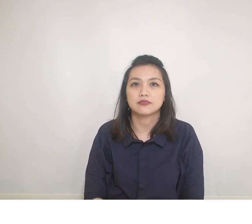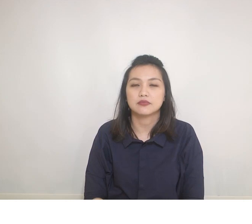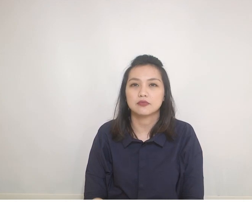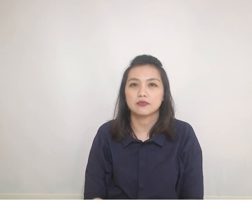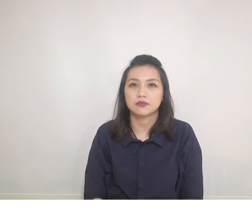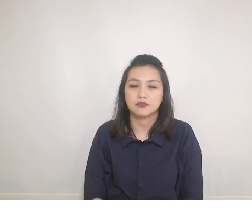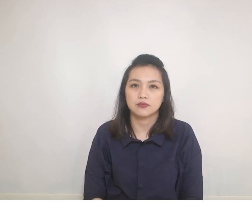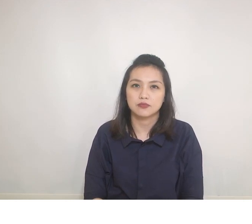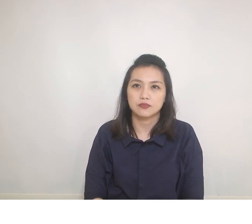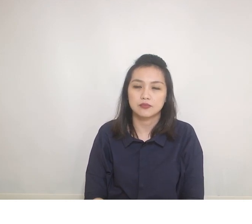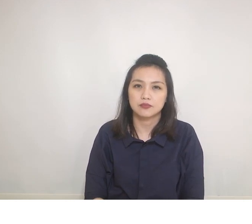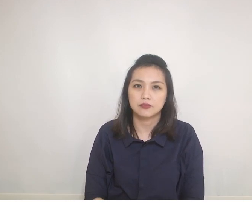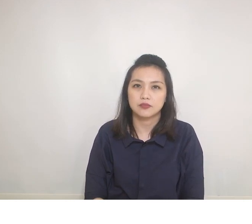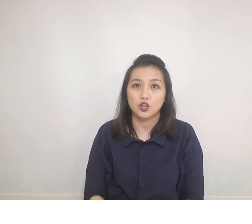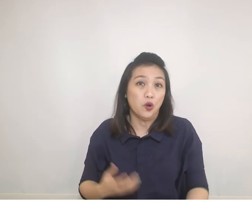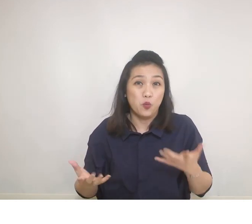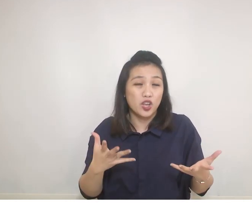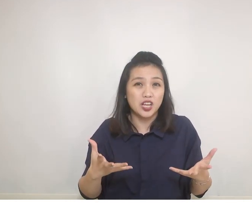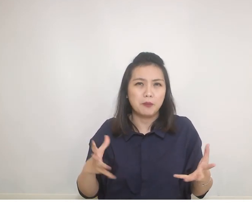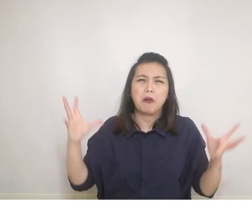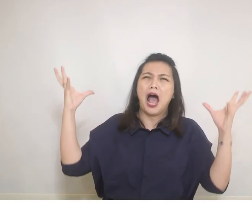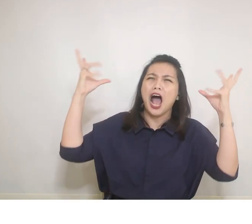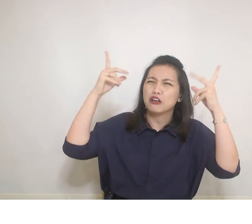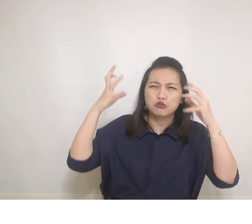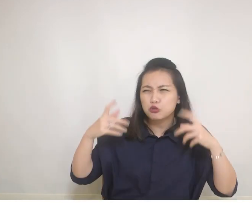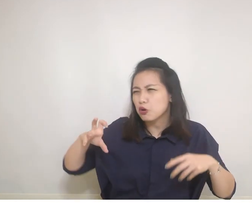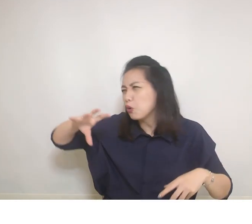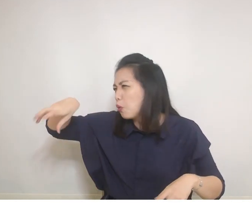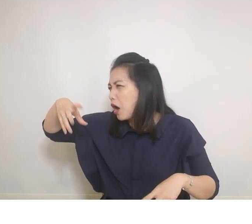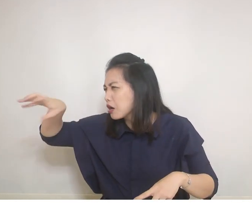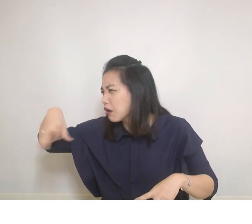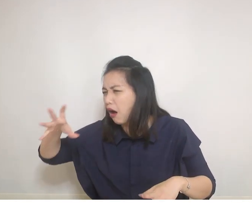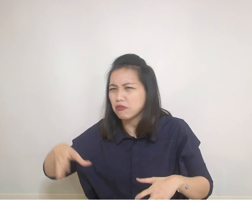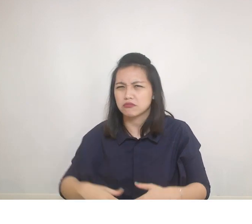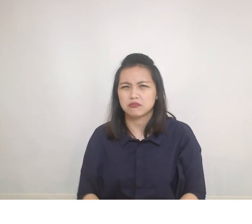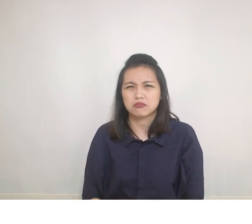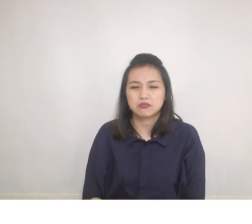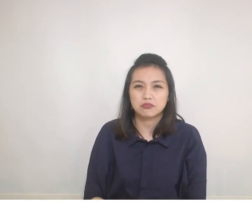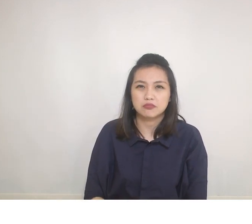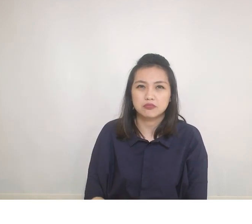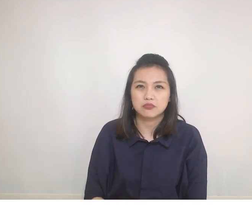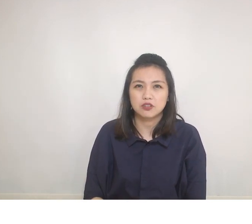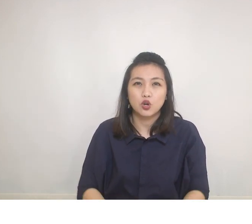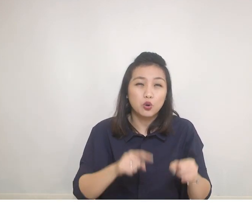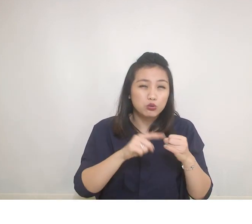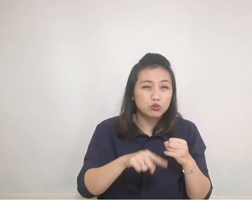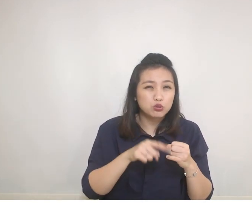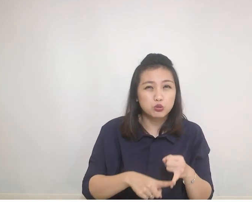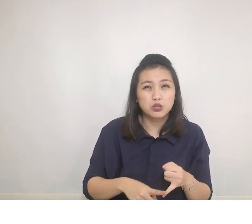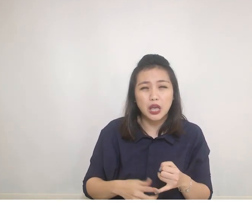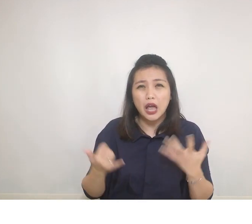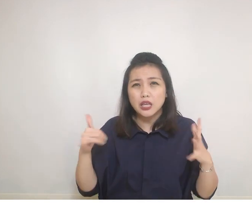Bagaimana caranya? Carilah dahulu, ayatnya adalah, tetapi carilah dahulu kerajaan Allah dan kebenarannya,